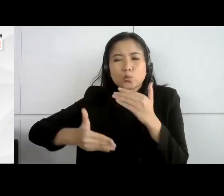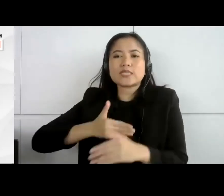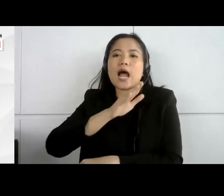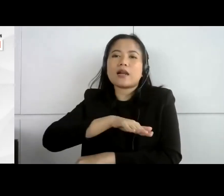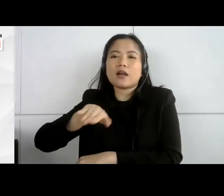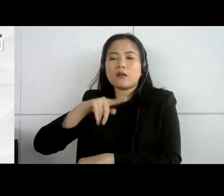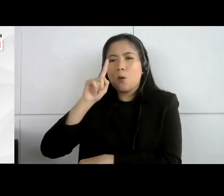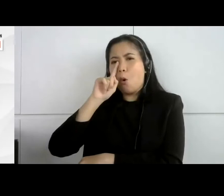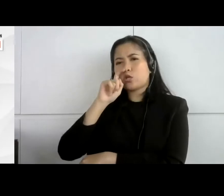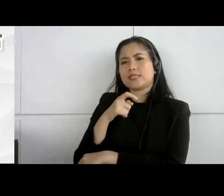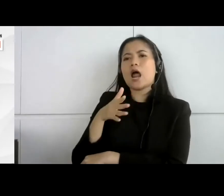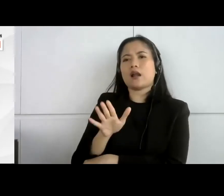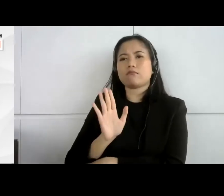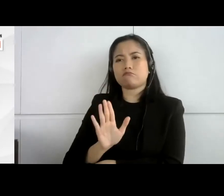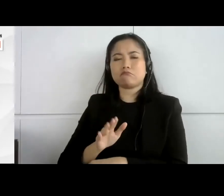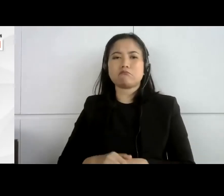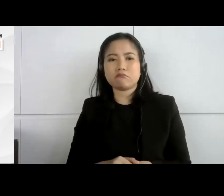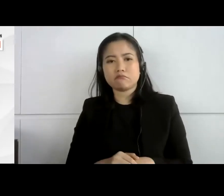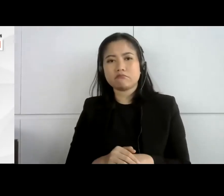mengalami kejenuhan.